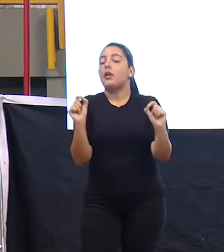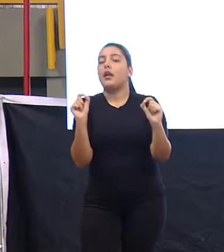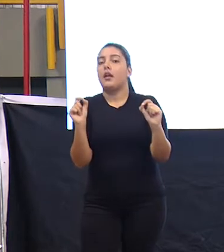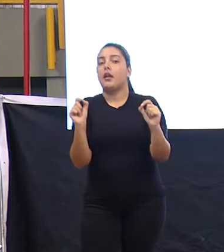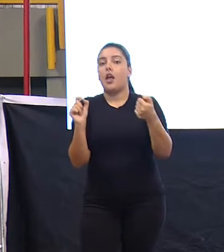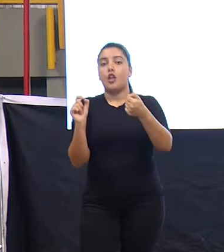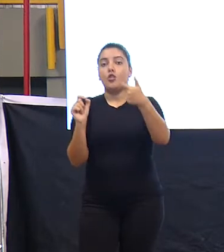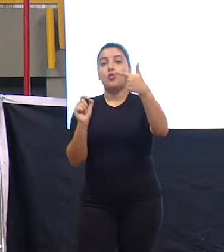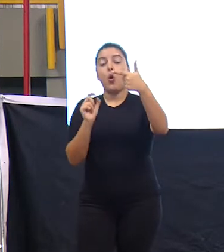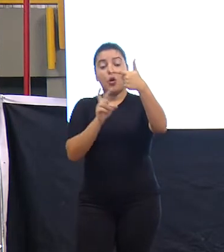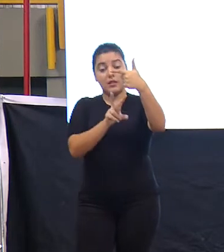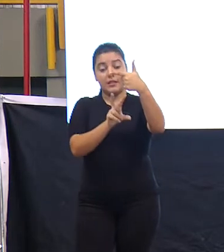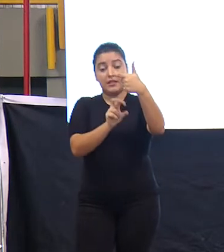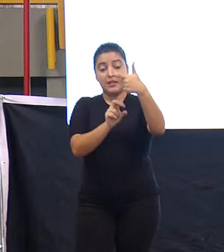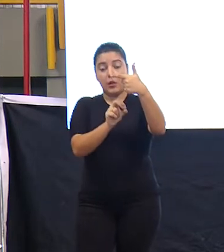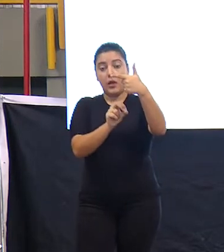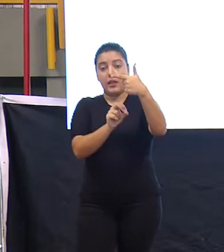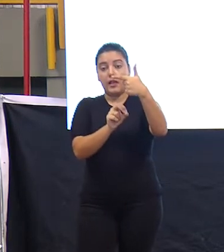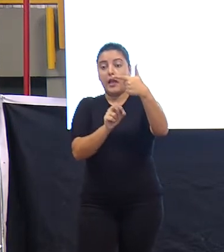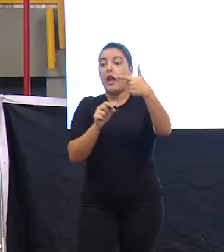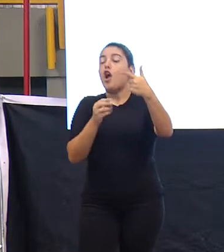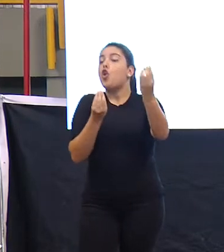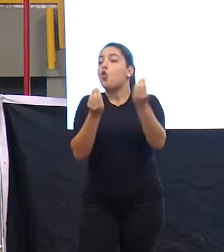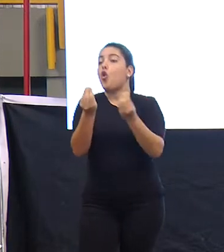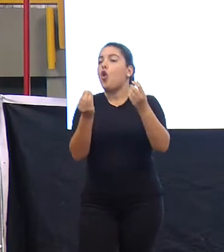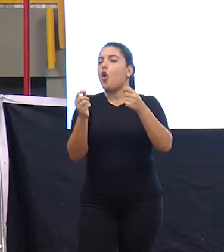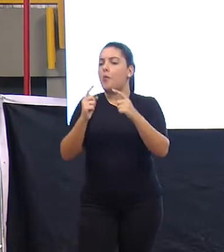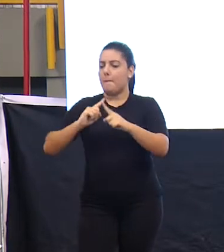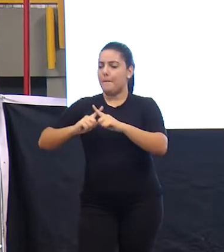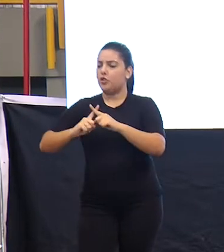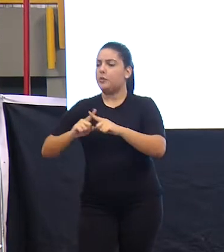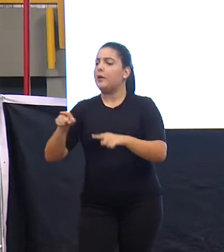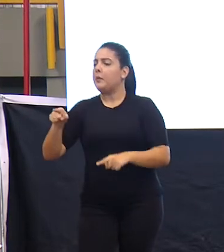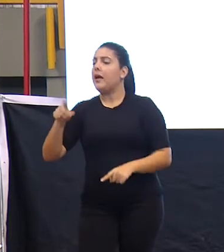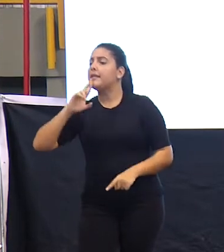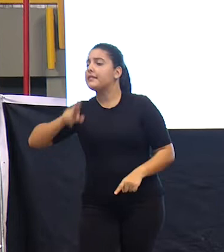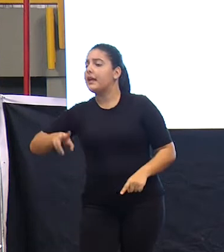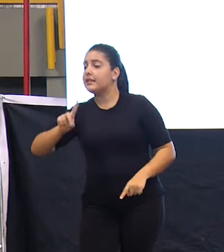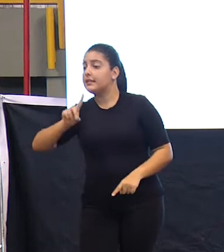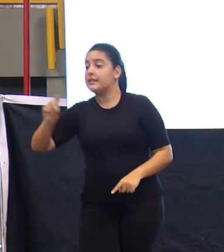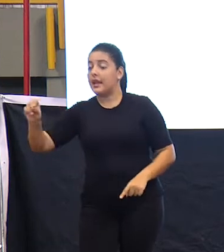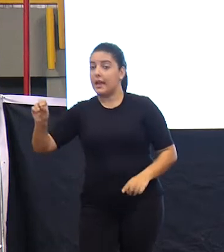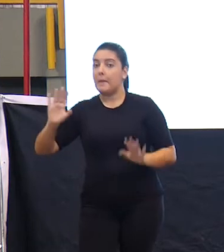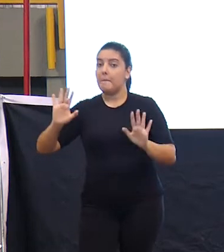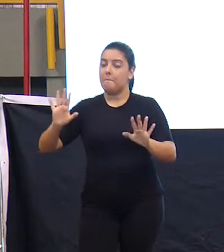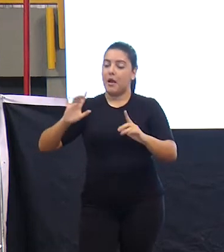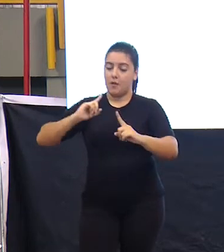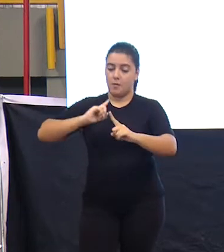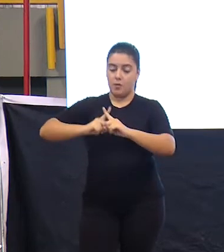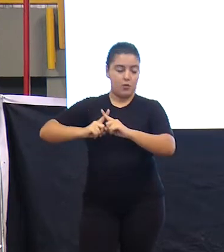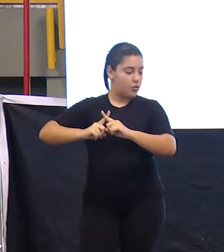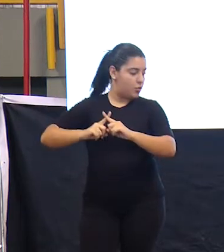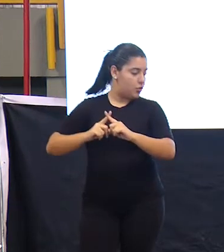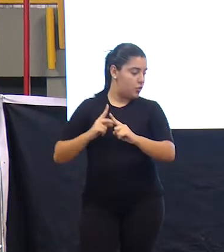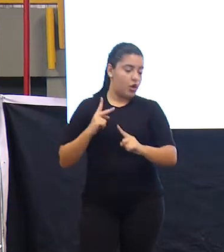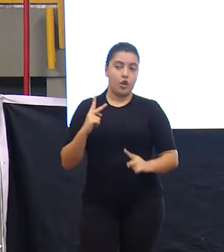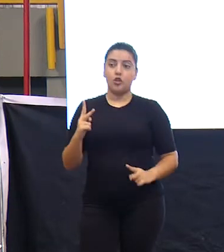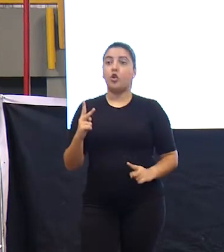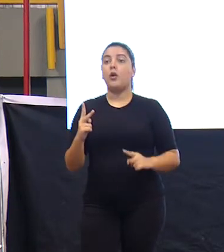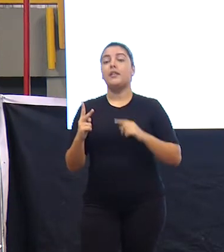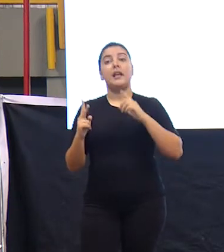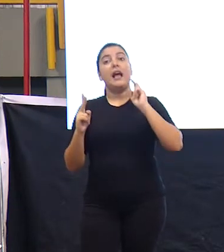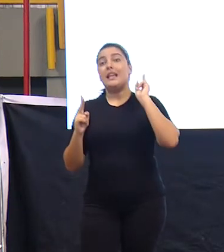sobre 50. Para o denominador virar 100, eu multiplico por 2. Só que eu começo multiplicando por 2 em